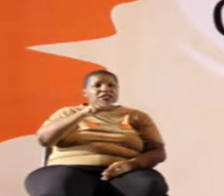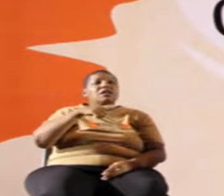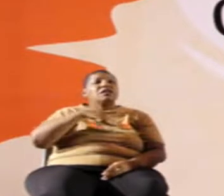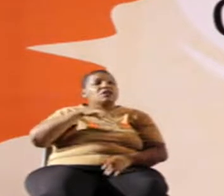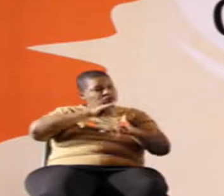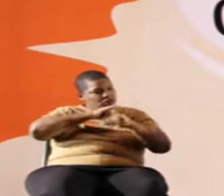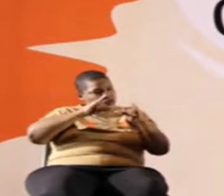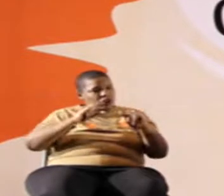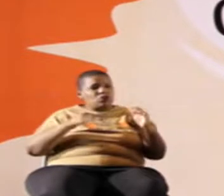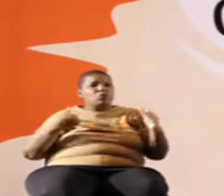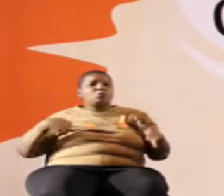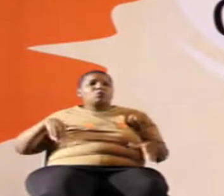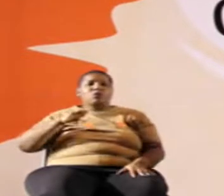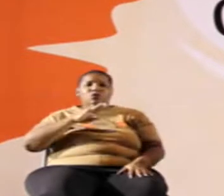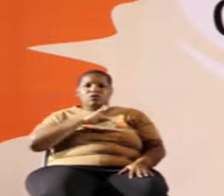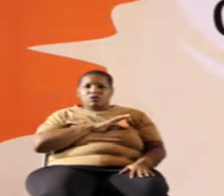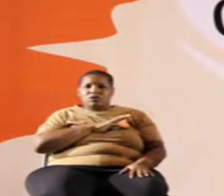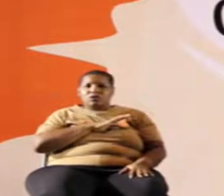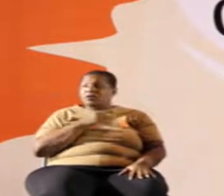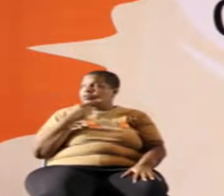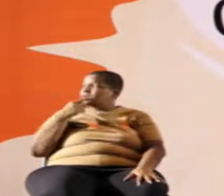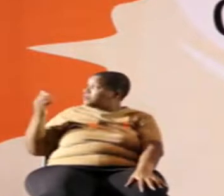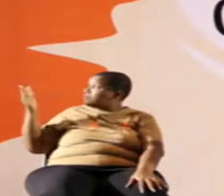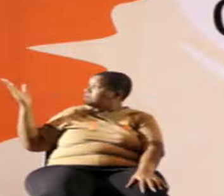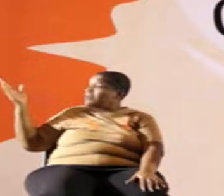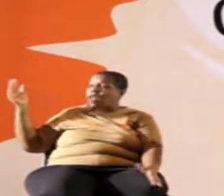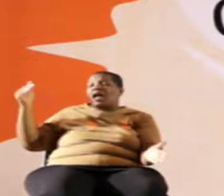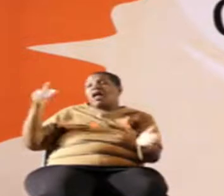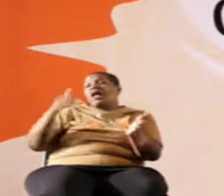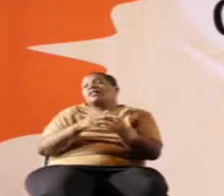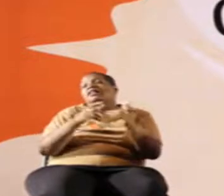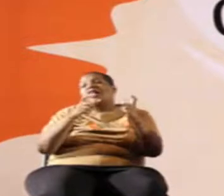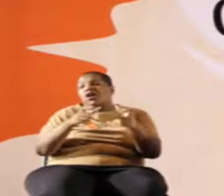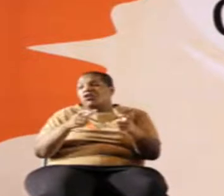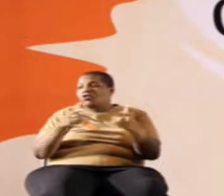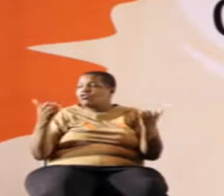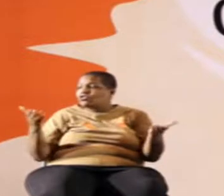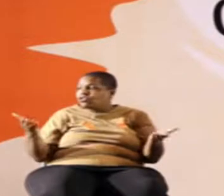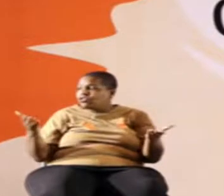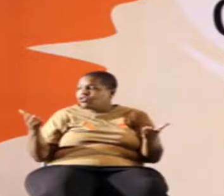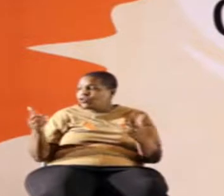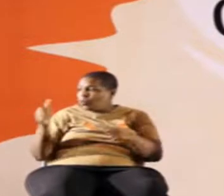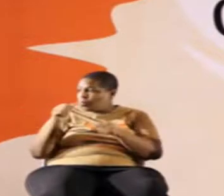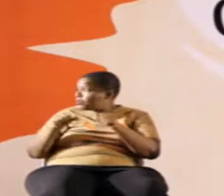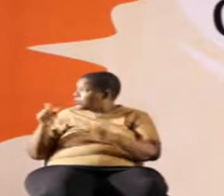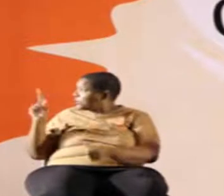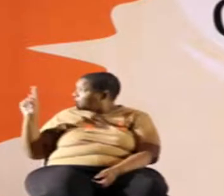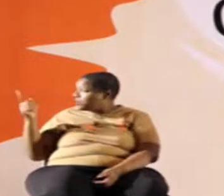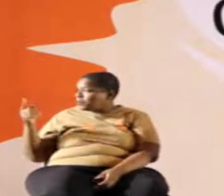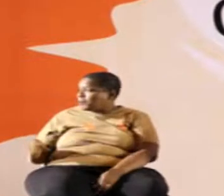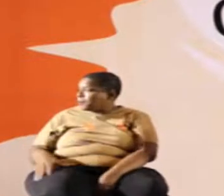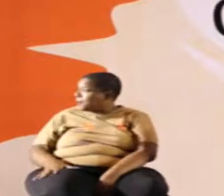mensagem para nós. É uma mensagem que está aí até hoje. Não é, Andresa? Muda o próximo, por favor.